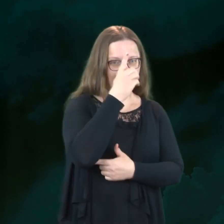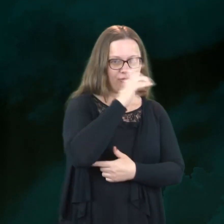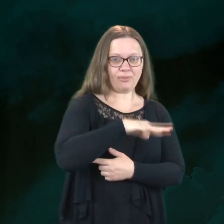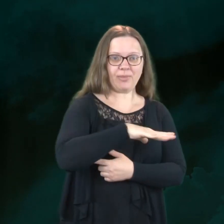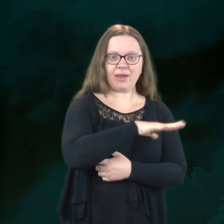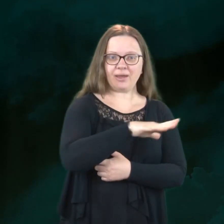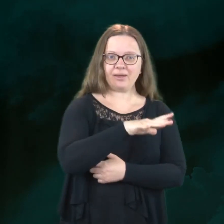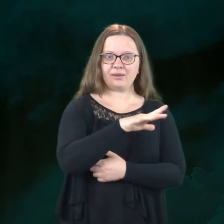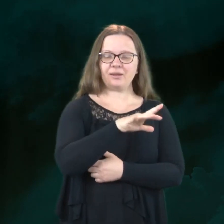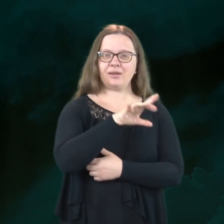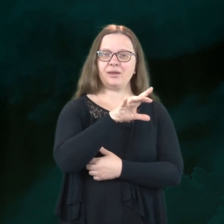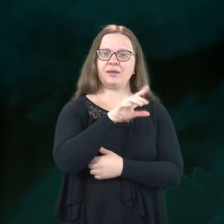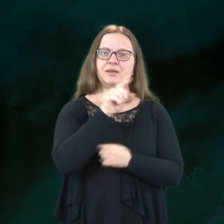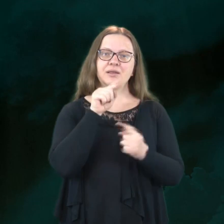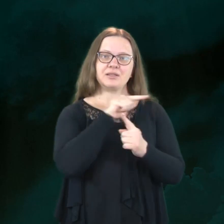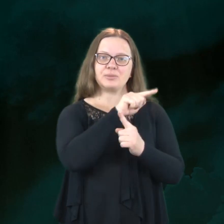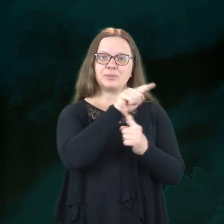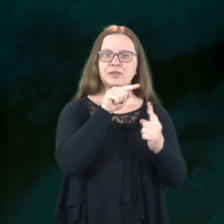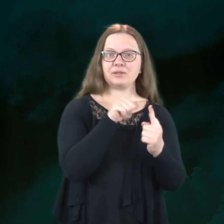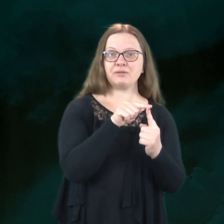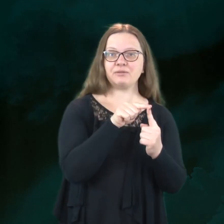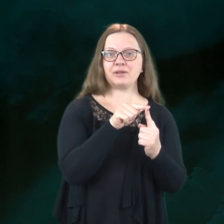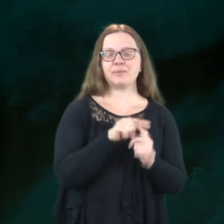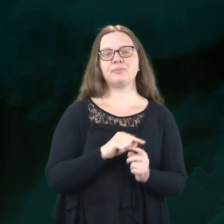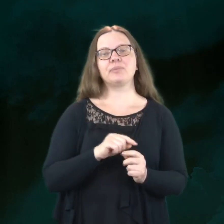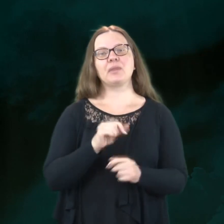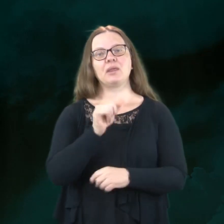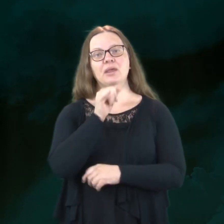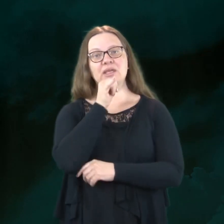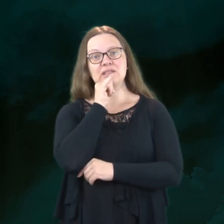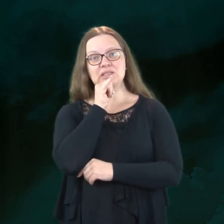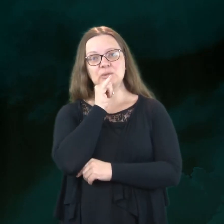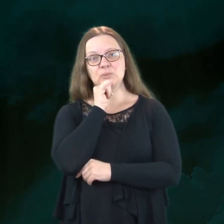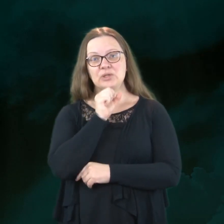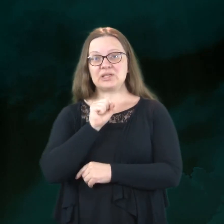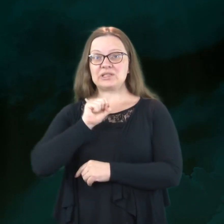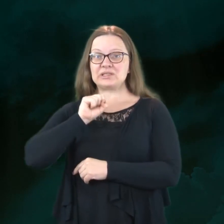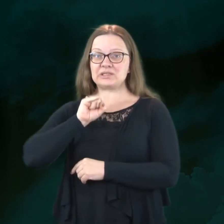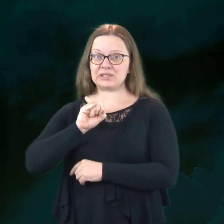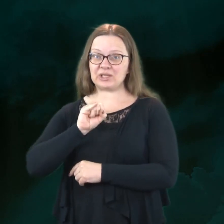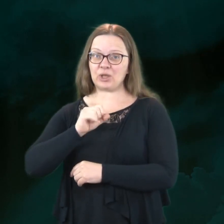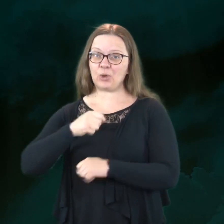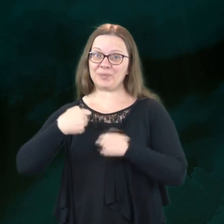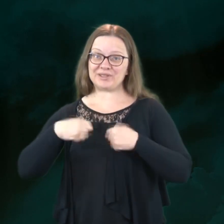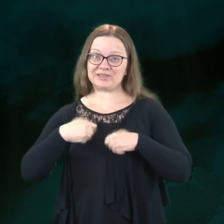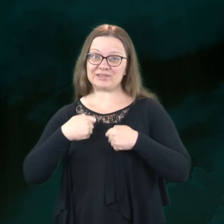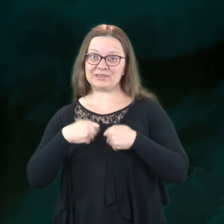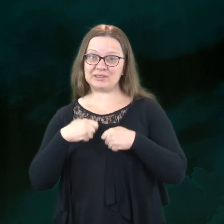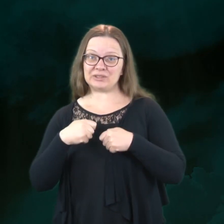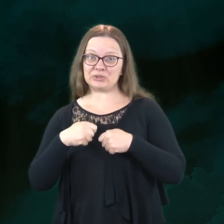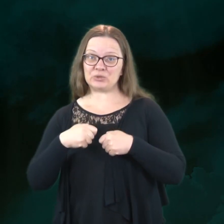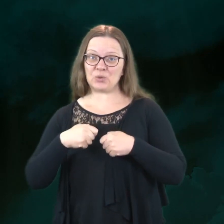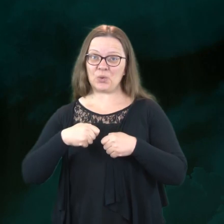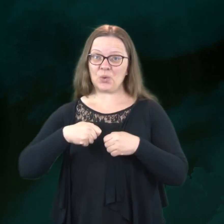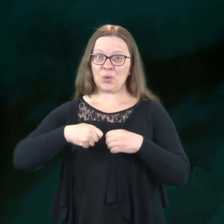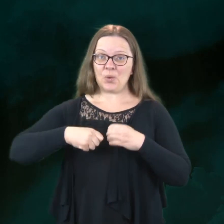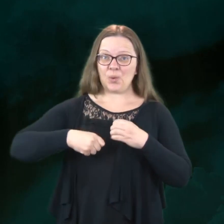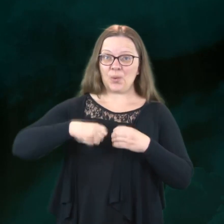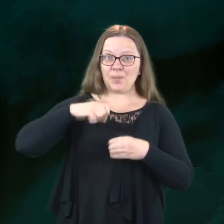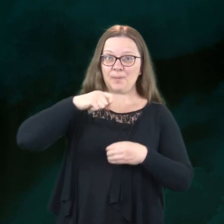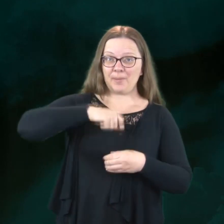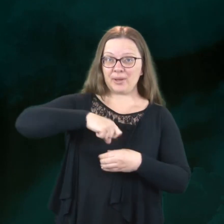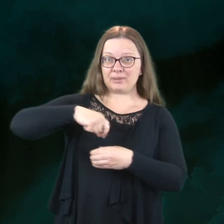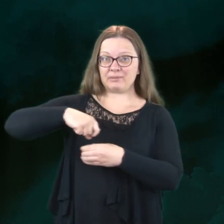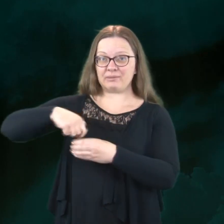de tal coisa da natureza, você vai para aquele Deus que cuida daquela parte da natureza, por